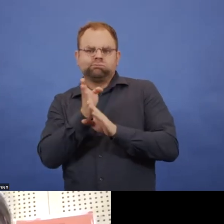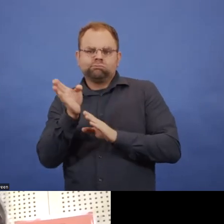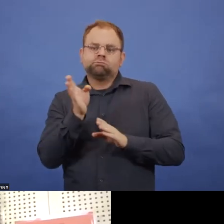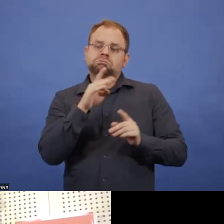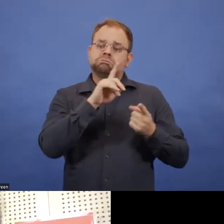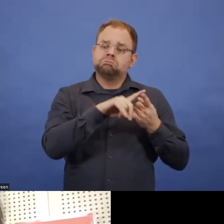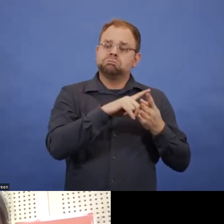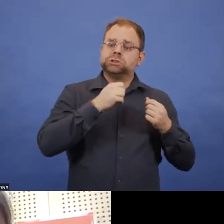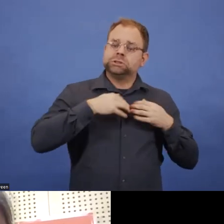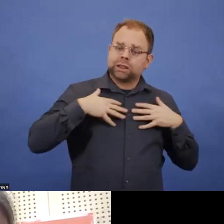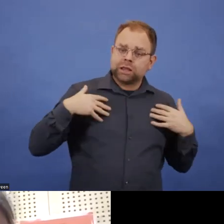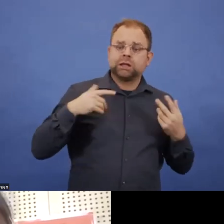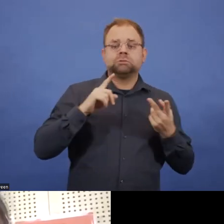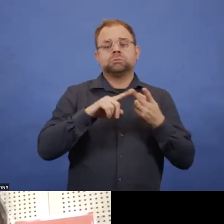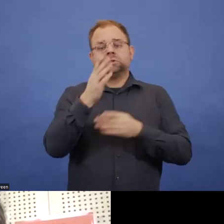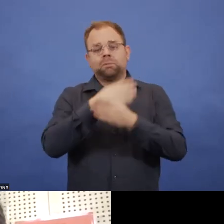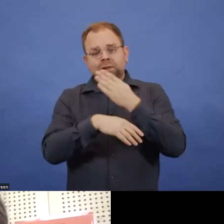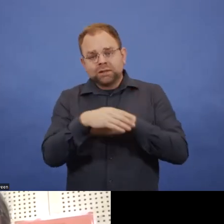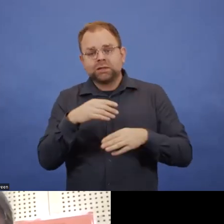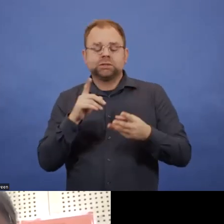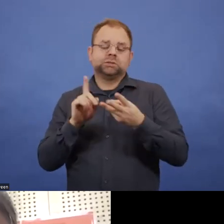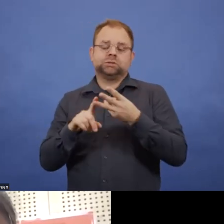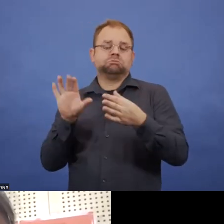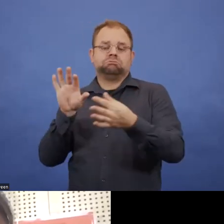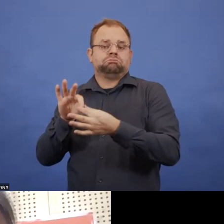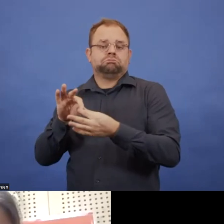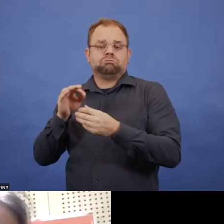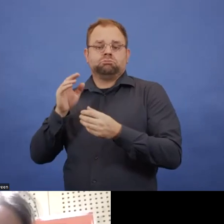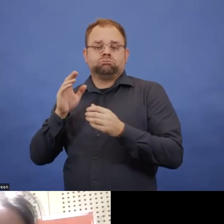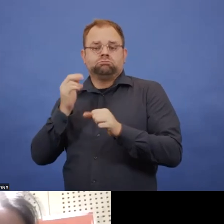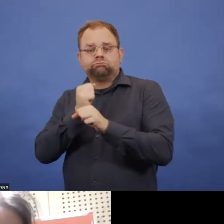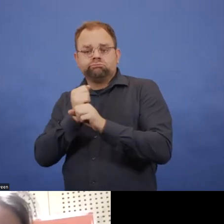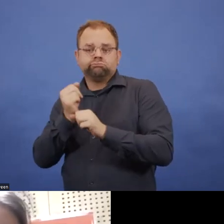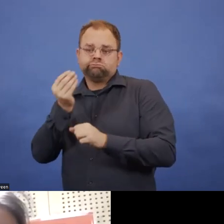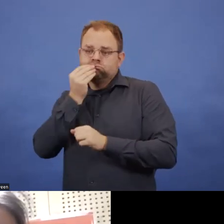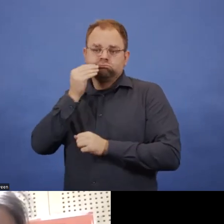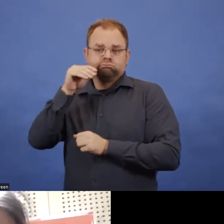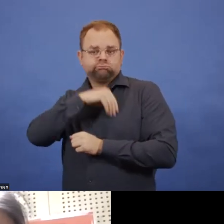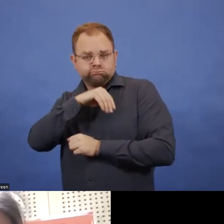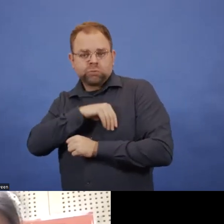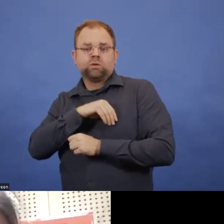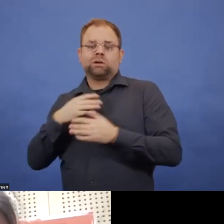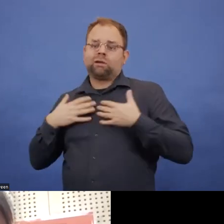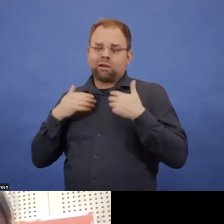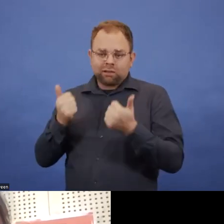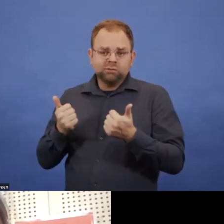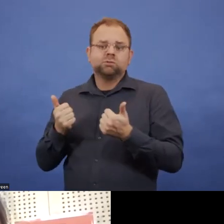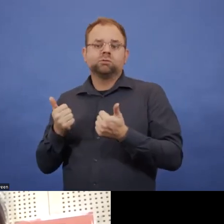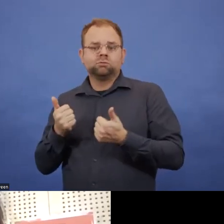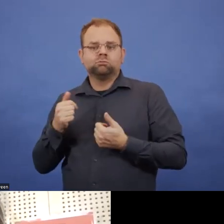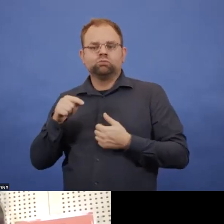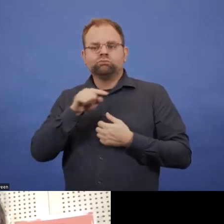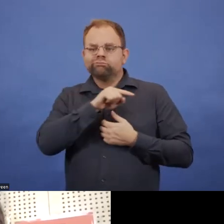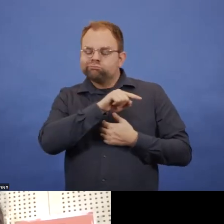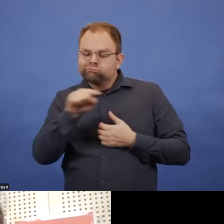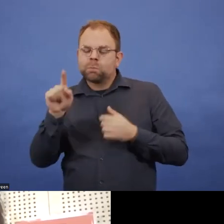experiencia específica en asistencia médica, para identificar esos individuales, para que ellos